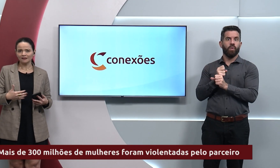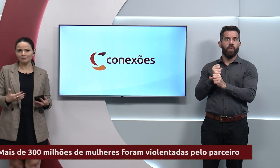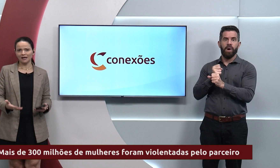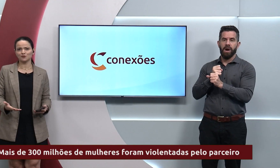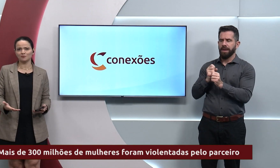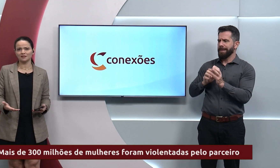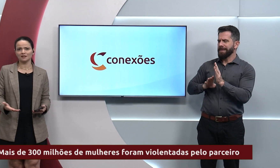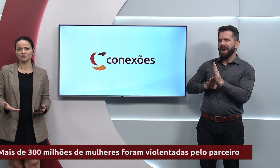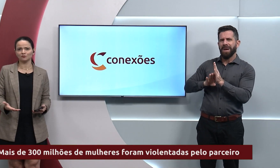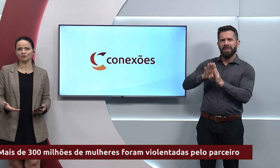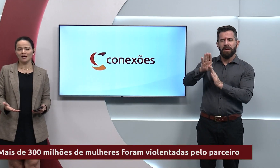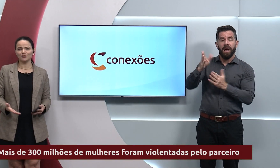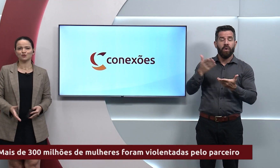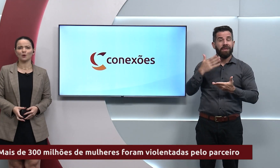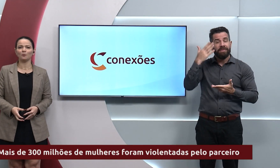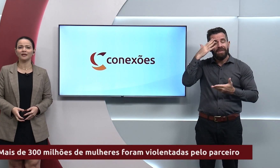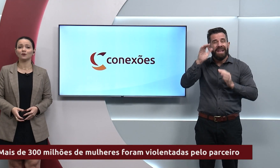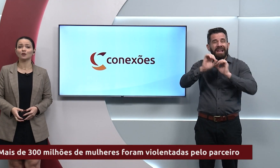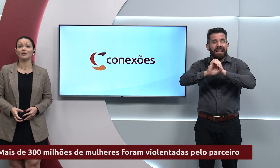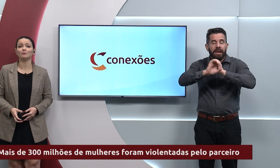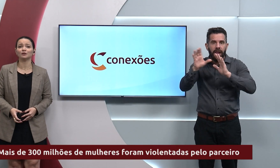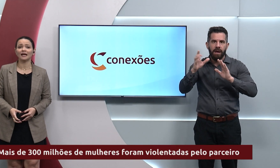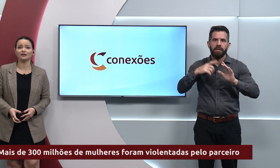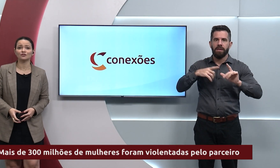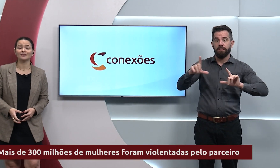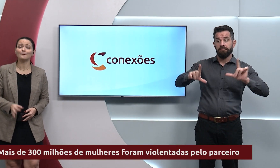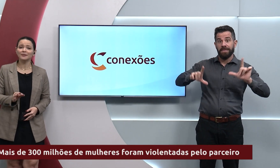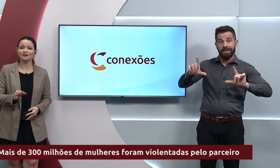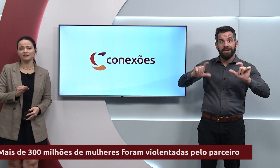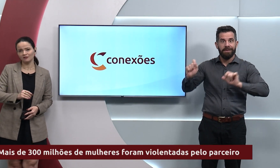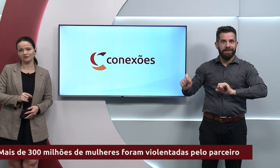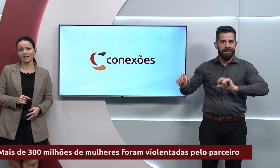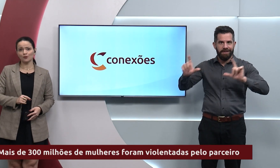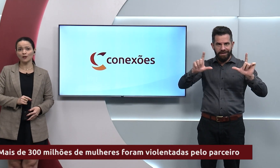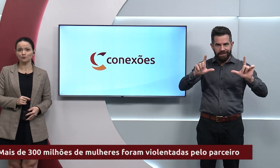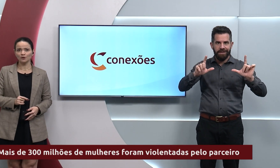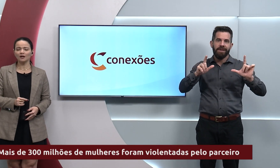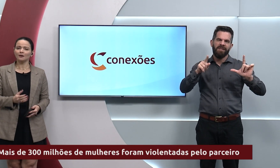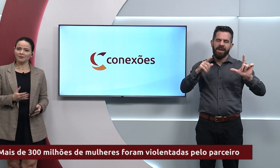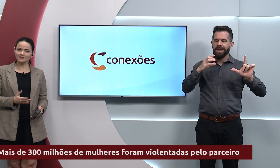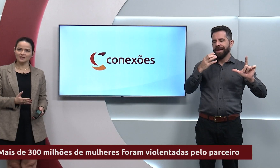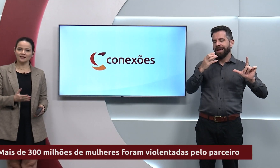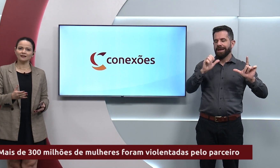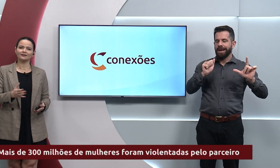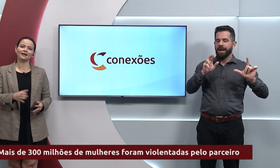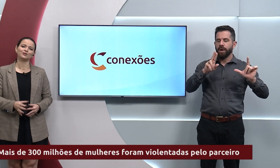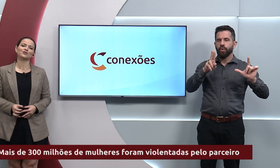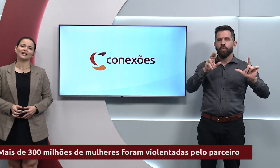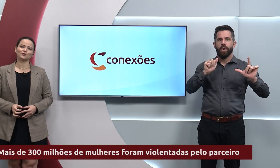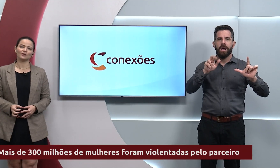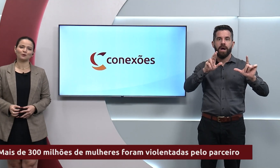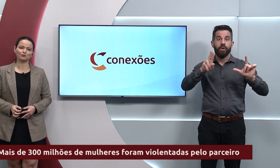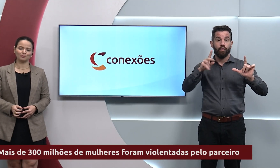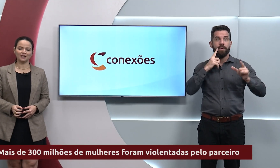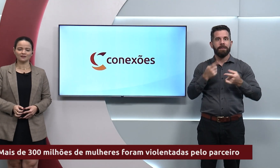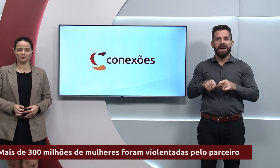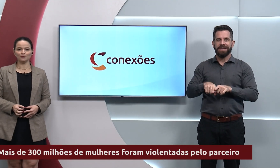mais sobre esse assunto, a gente acompanha agora uma reportagem da Pref TV Caruaru, parceira da Rede Nacional de Comunicação